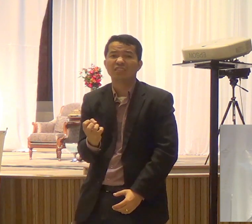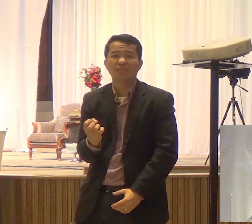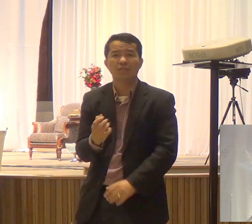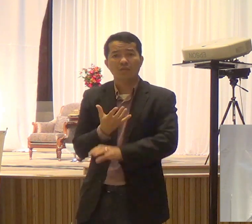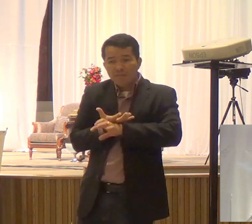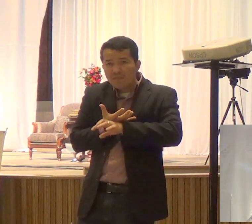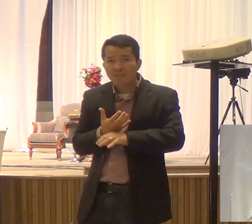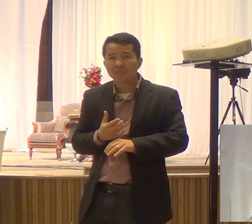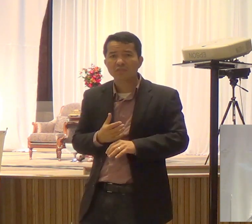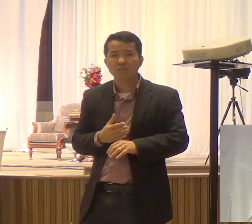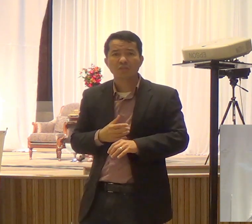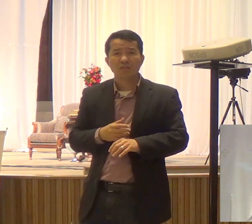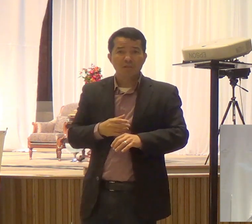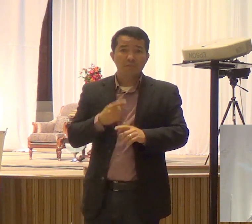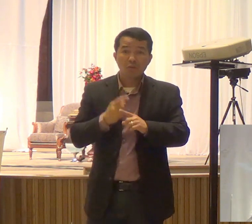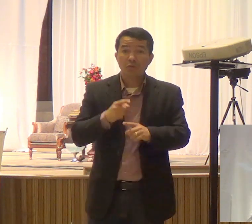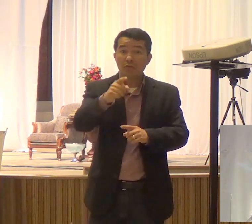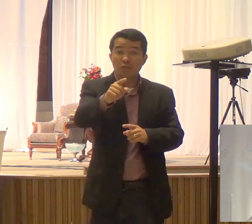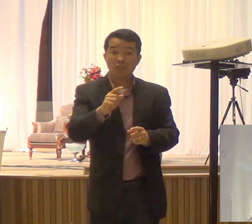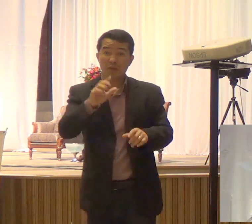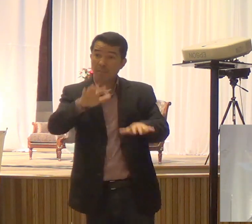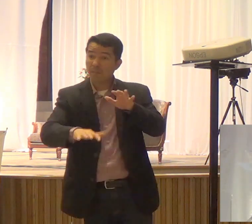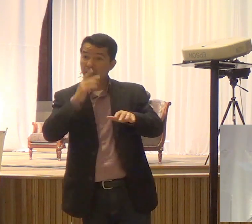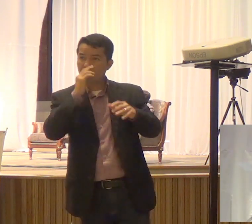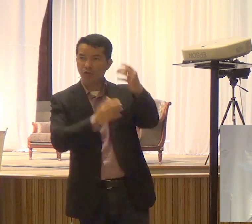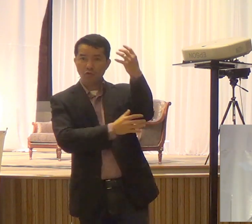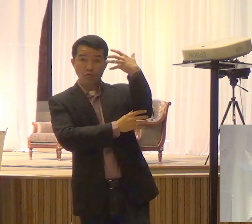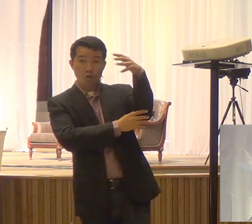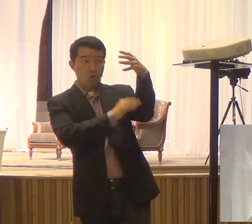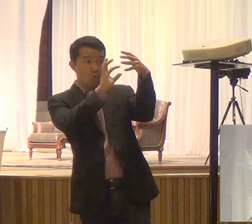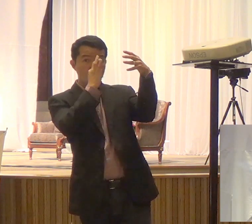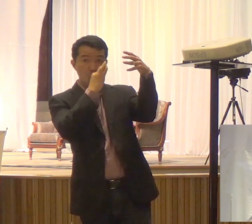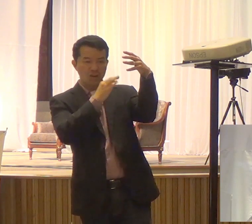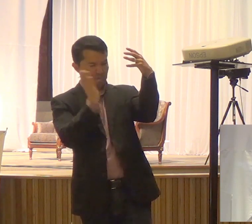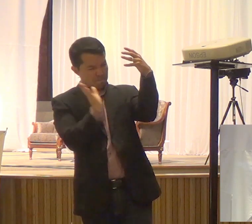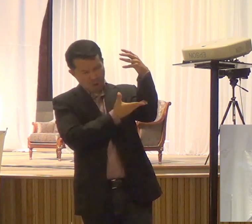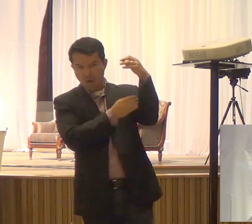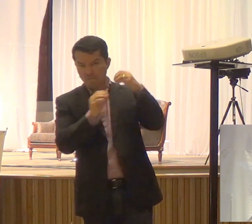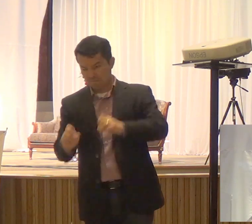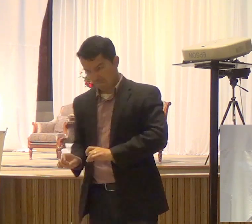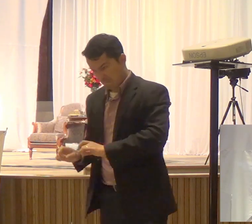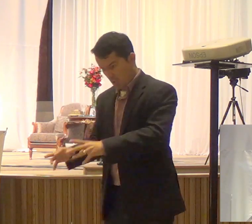fraco, torna-o, além de inútil, cheio de sujeira.